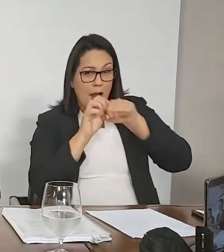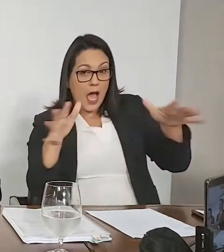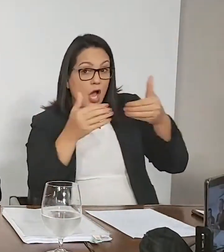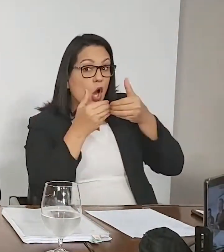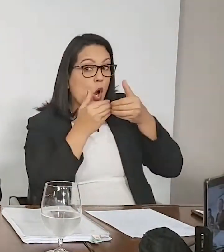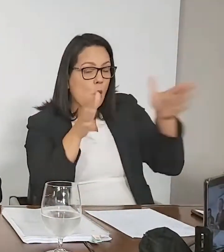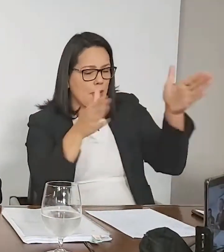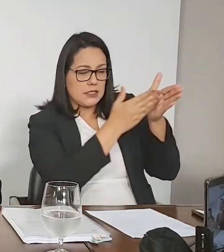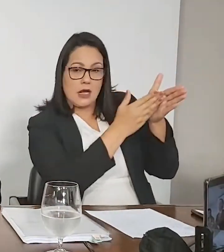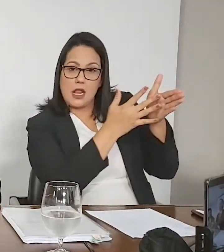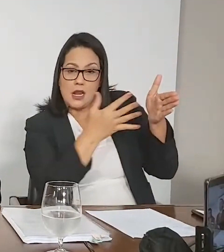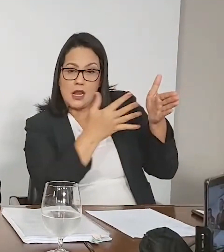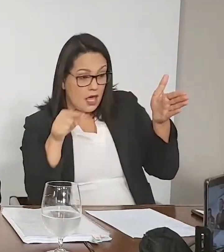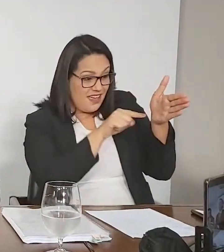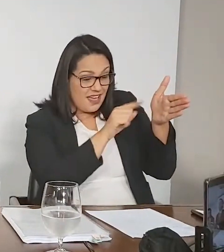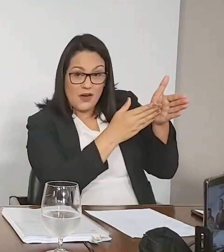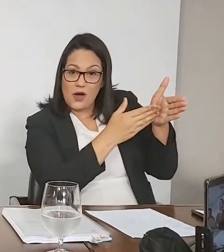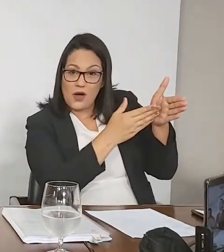No começo da pandemia,